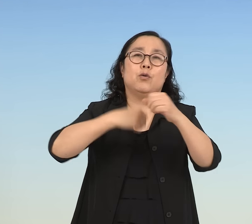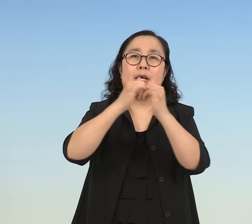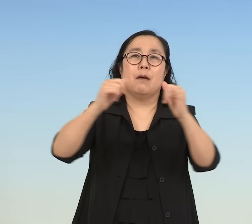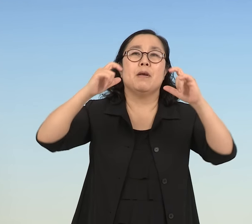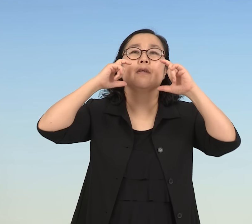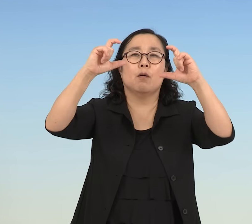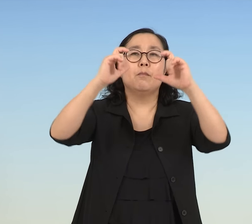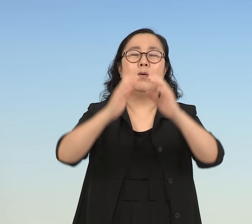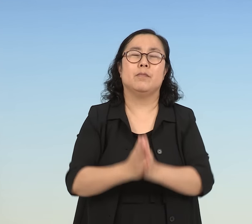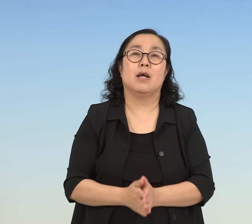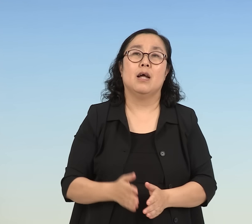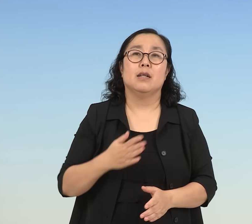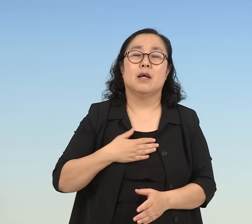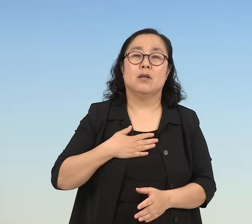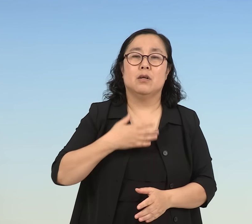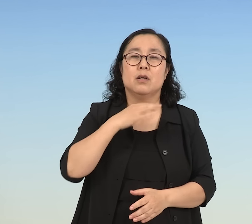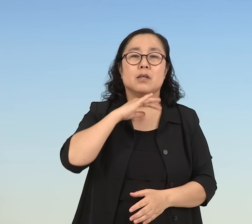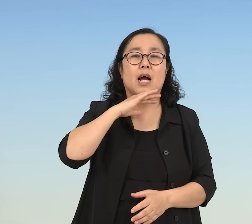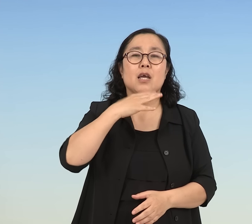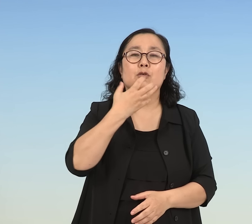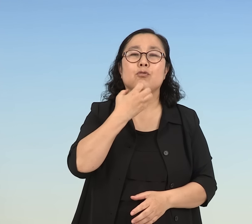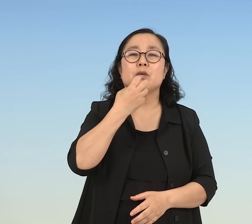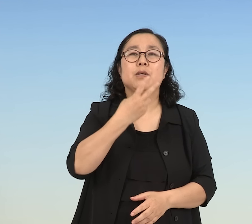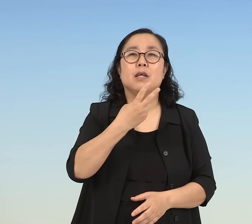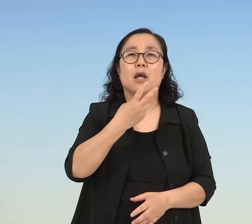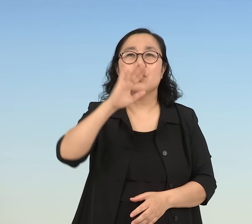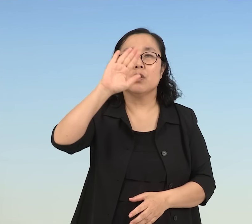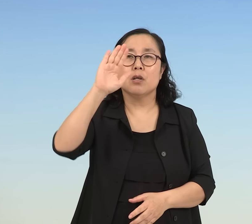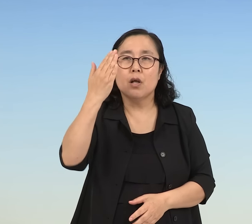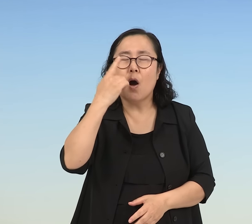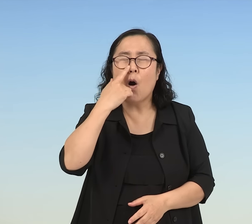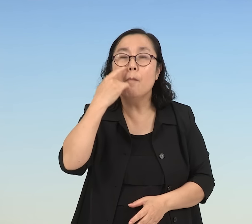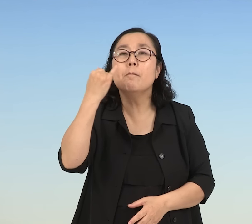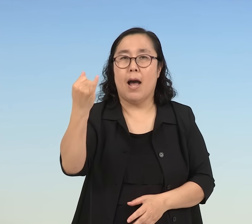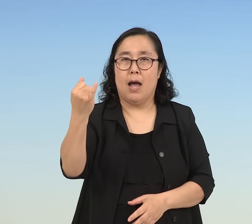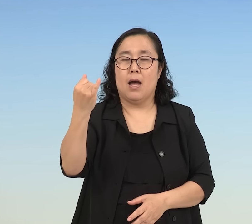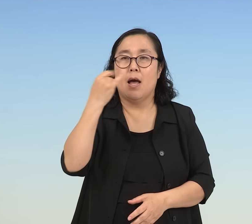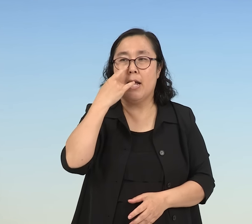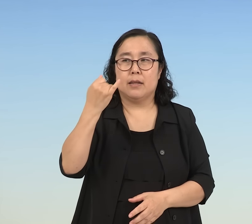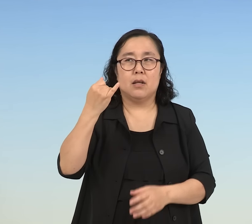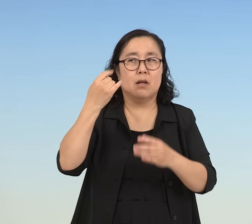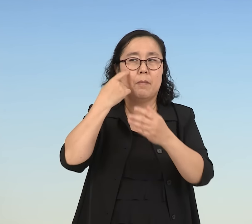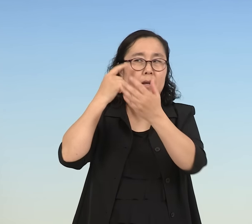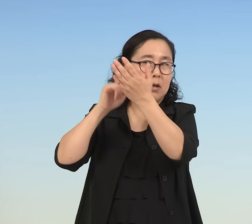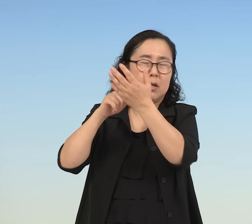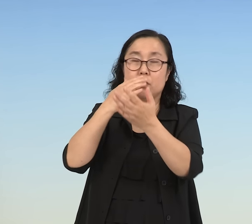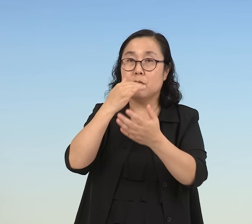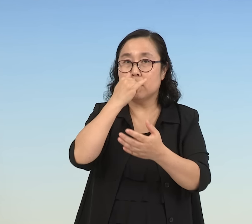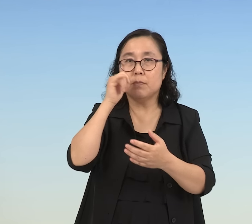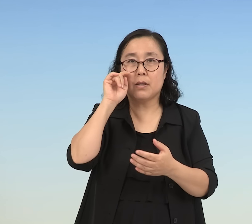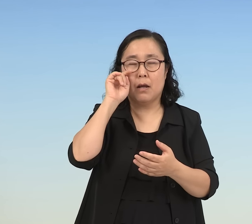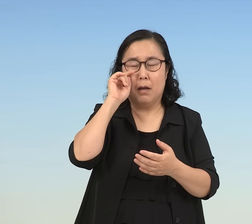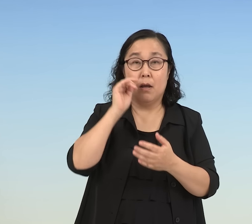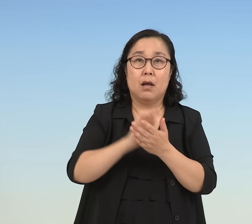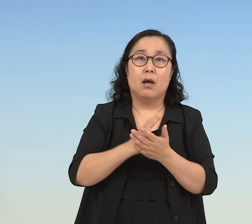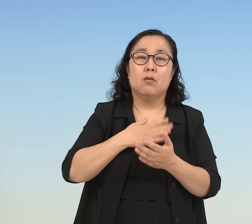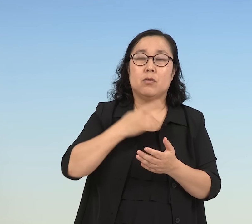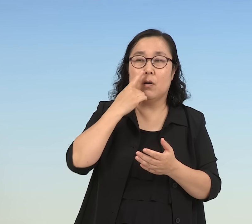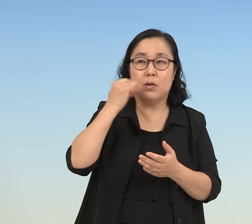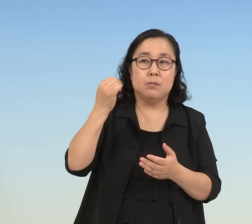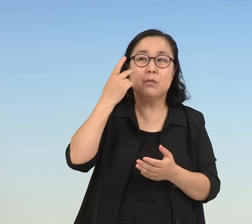이걸요 92세 되신 저희 어머니에게서 봅니다. 저희 어머니 92세 되시고 우리 성도들은 다